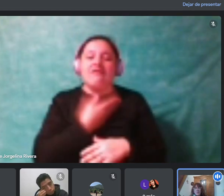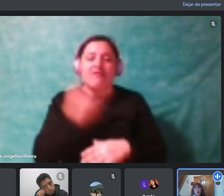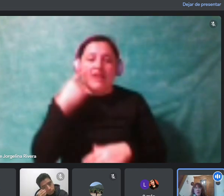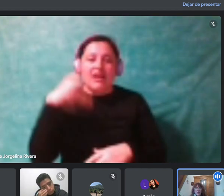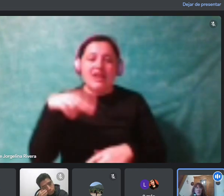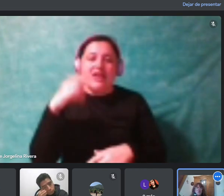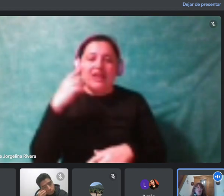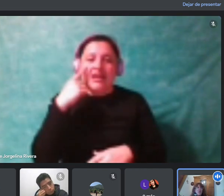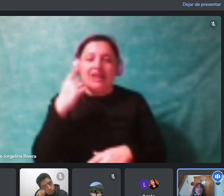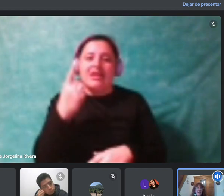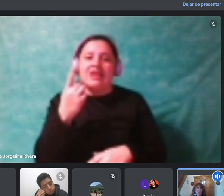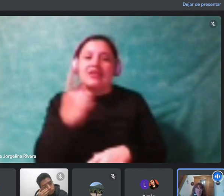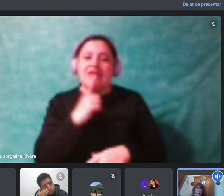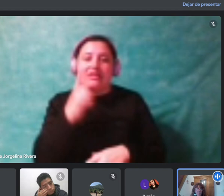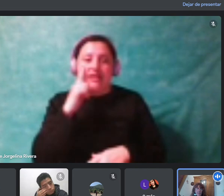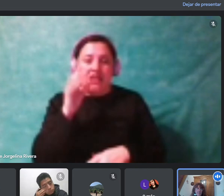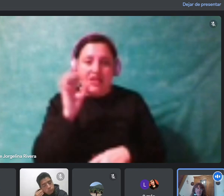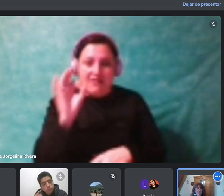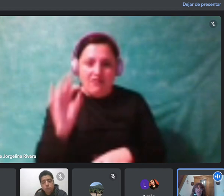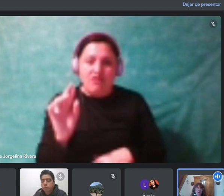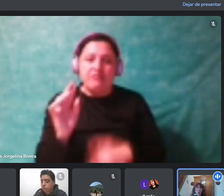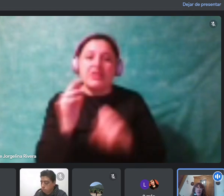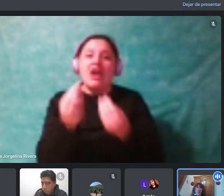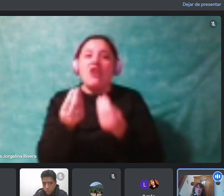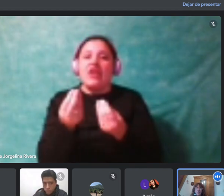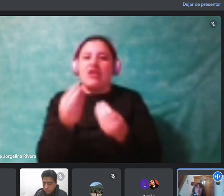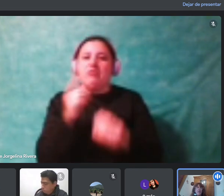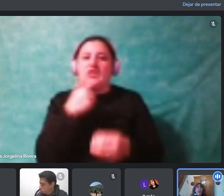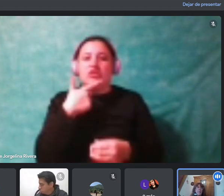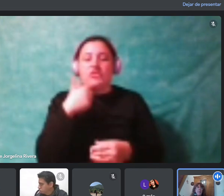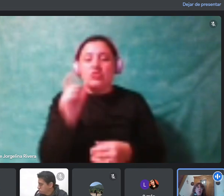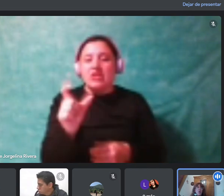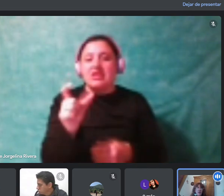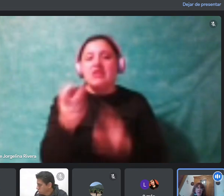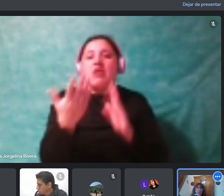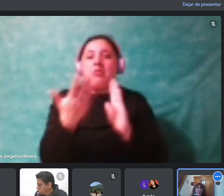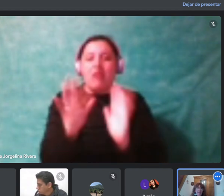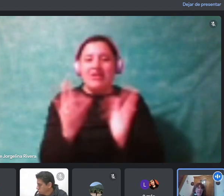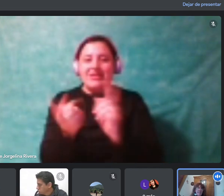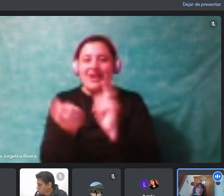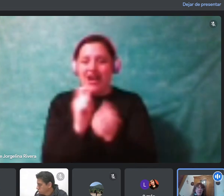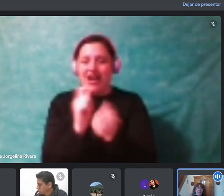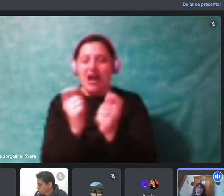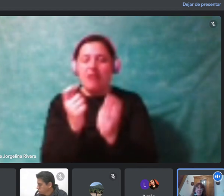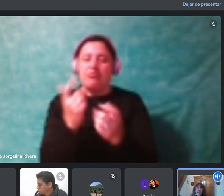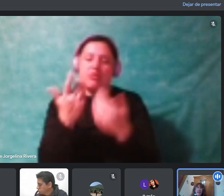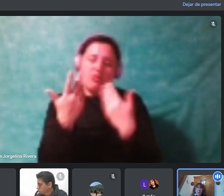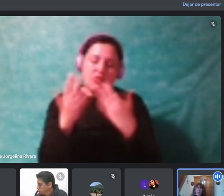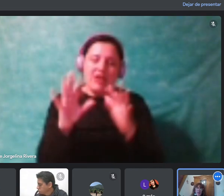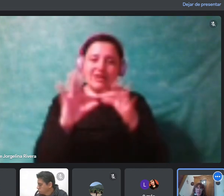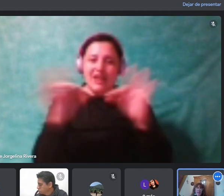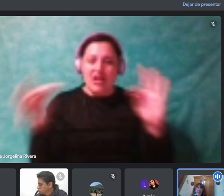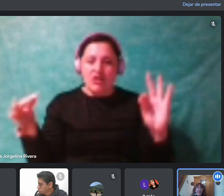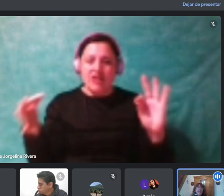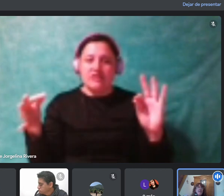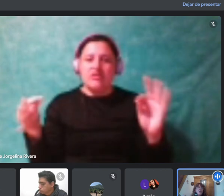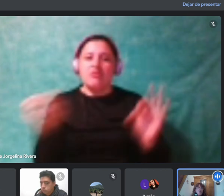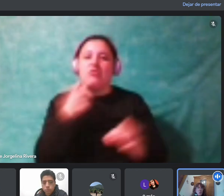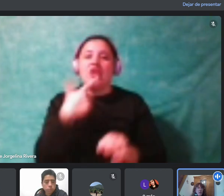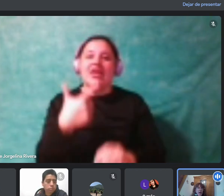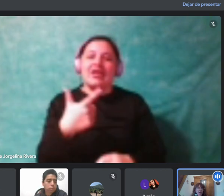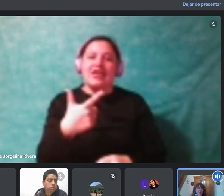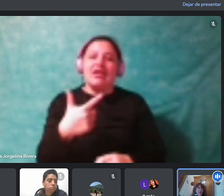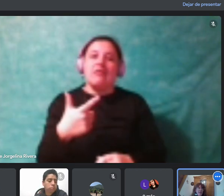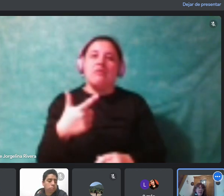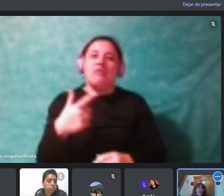infinitivo son intercambiables, ¿sí? Recuerden que yo les daba el ejemplo de que siempre se dice que la